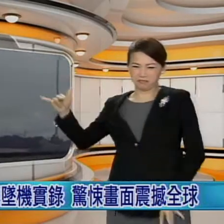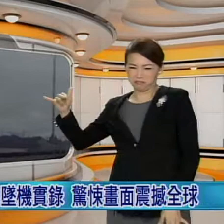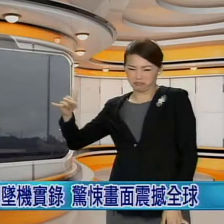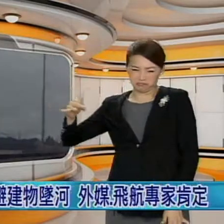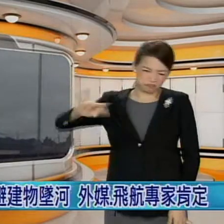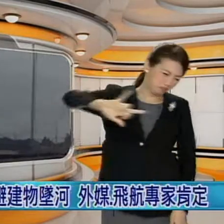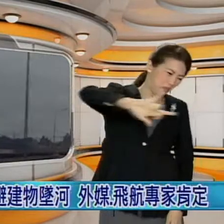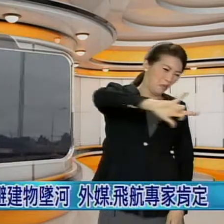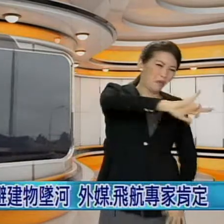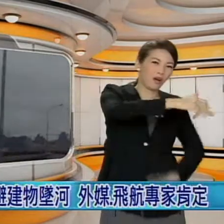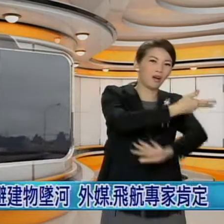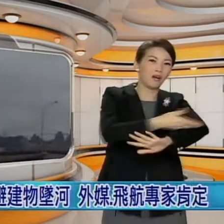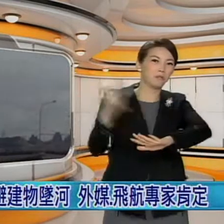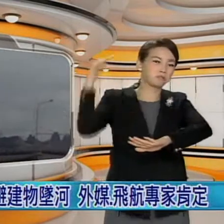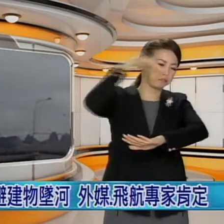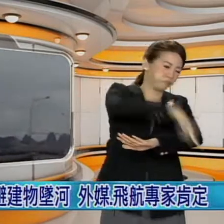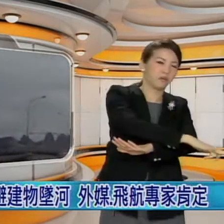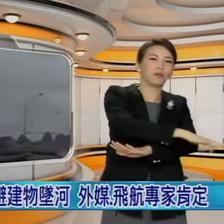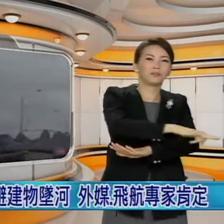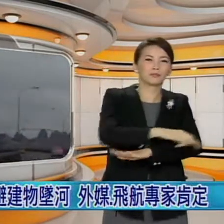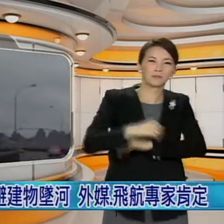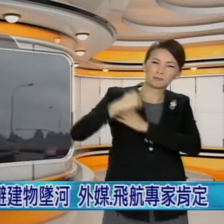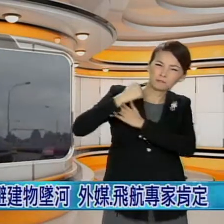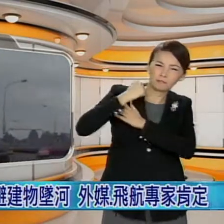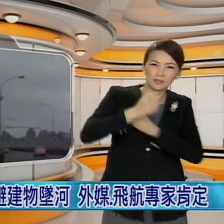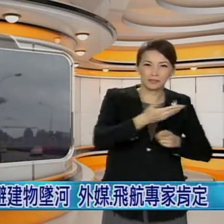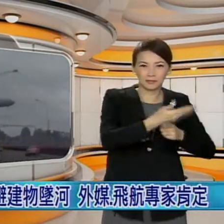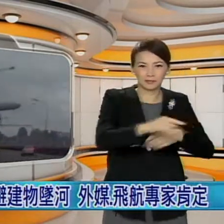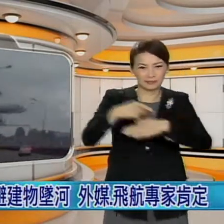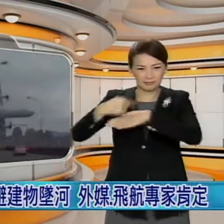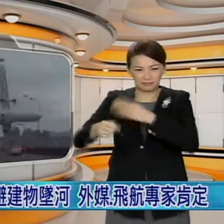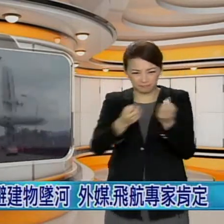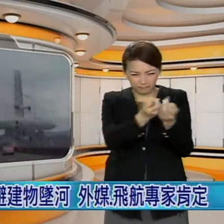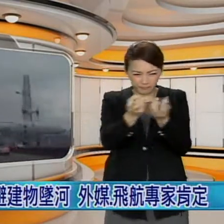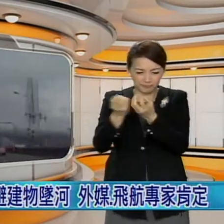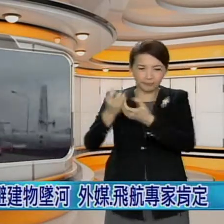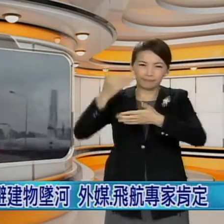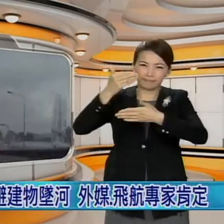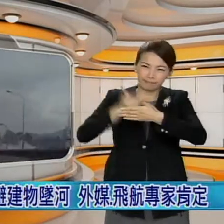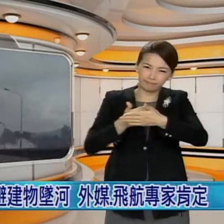让多名的乘客可以生还，相当的了不起。